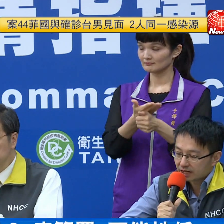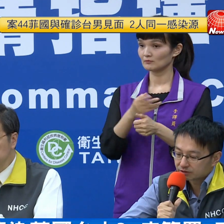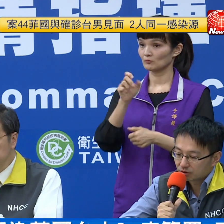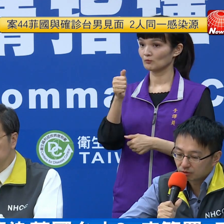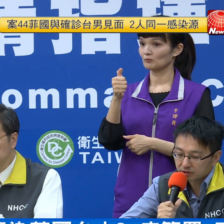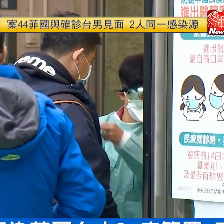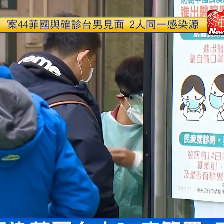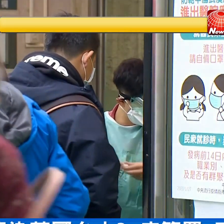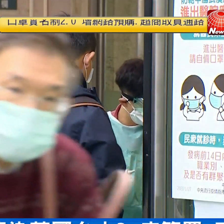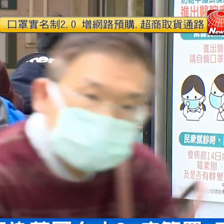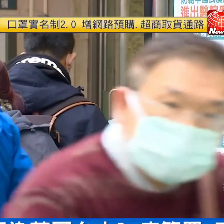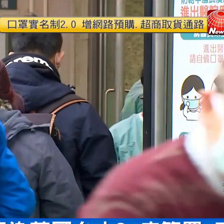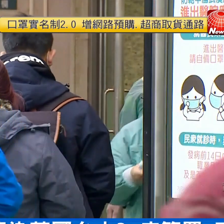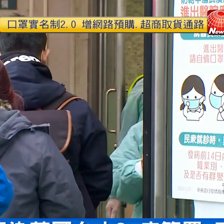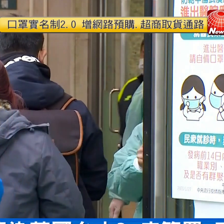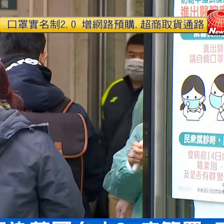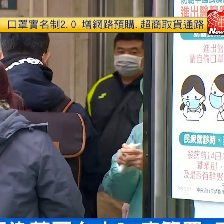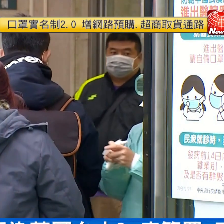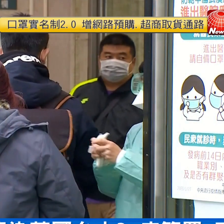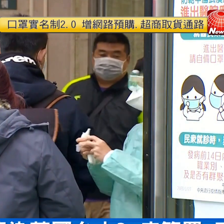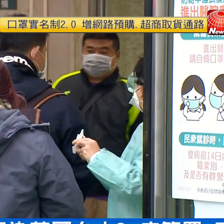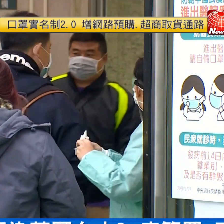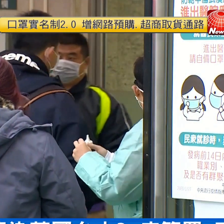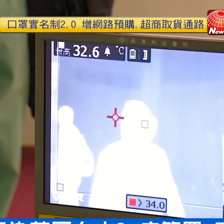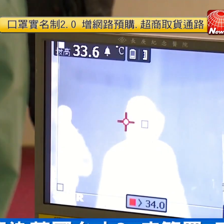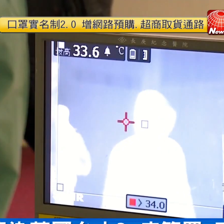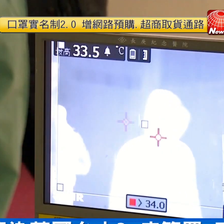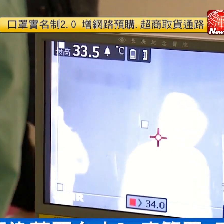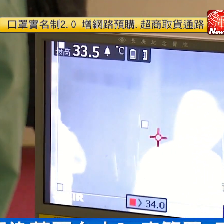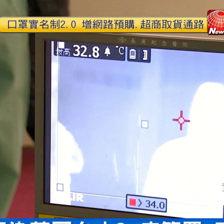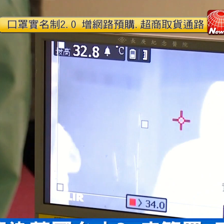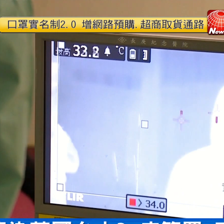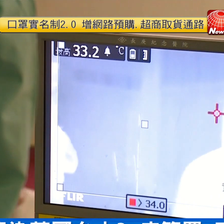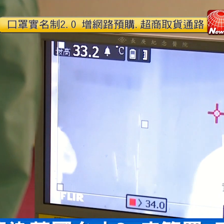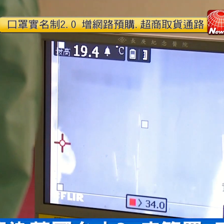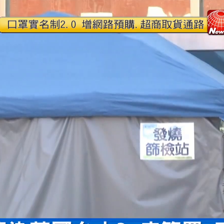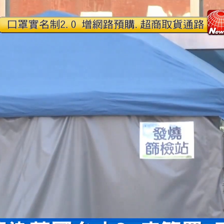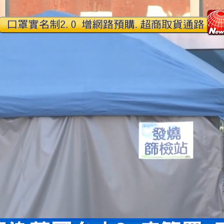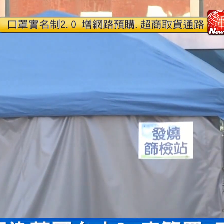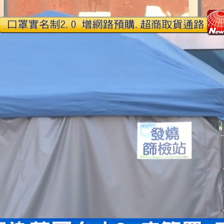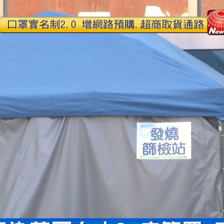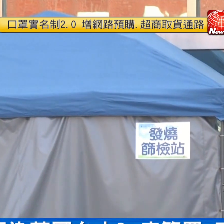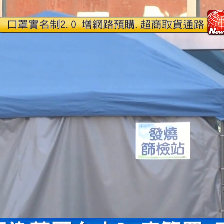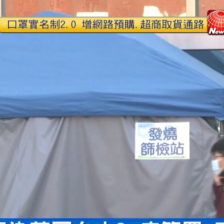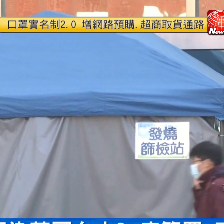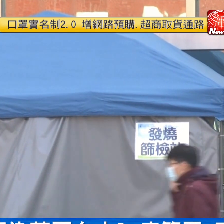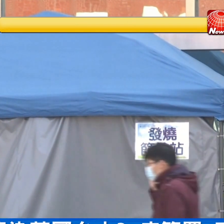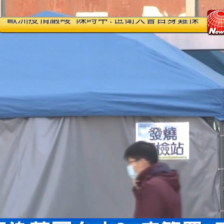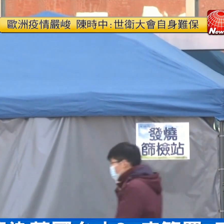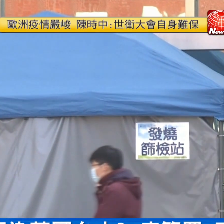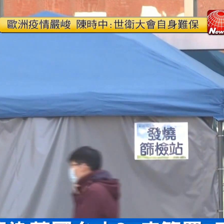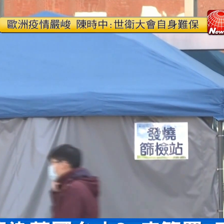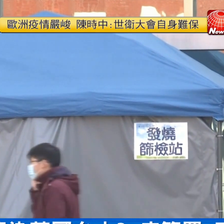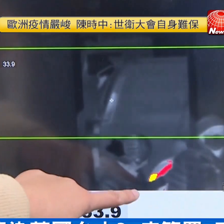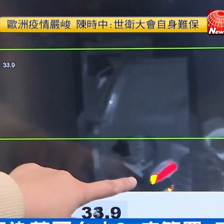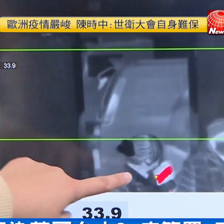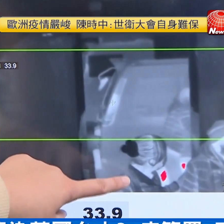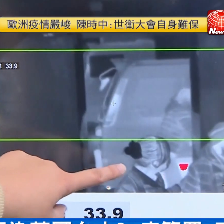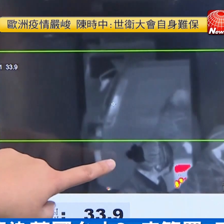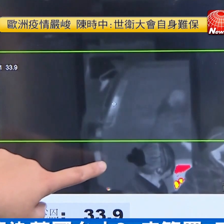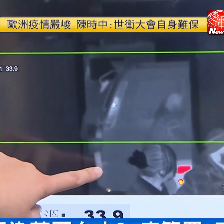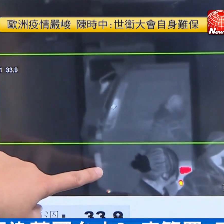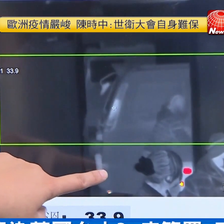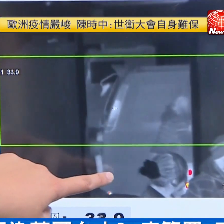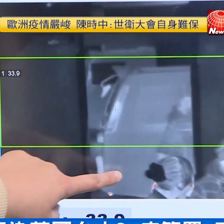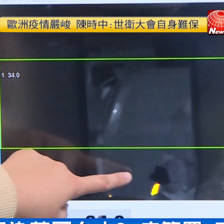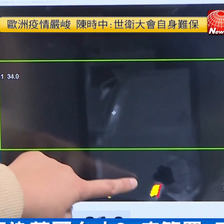罩。 扩大防疫能量，就是希望全面照护高风险族群。至于在国际疫情中，菲律宾公布一名确诊